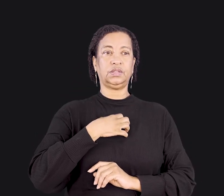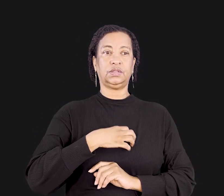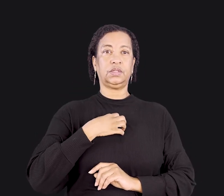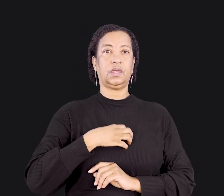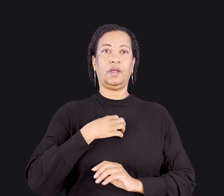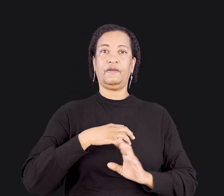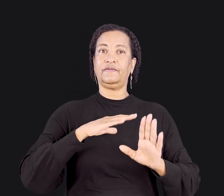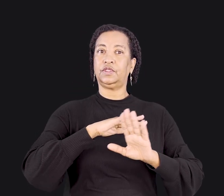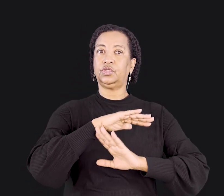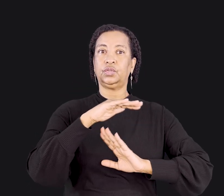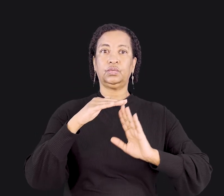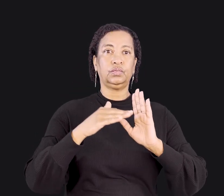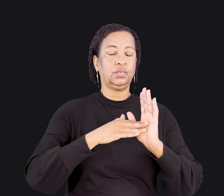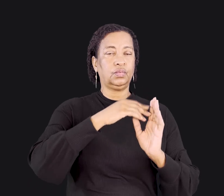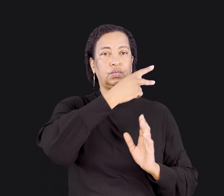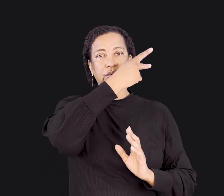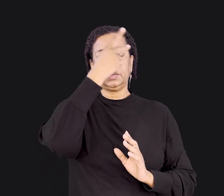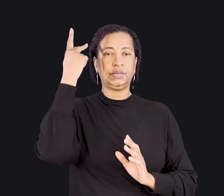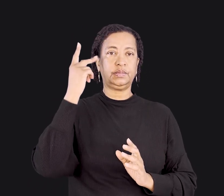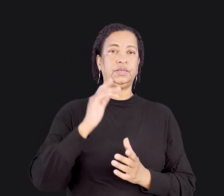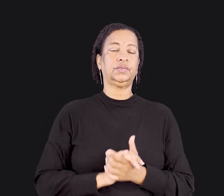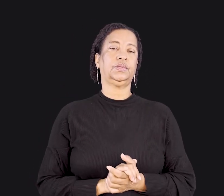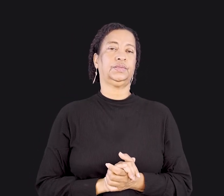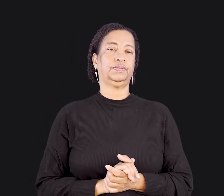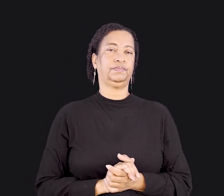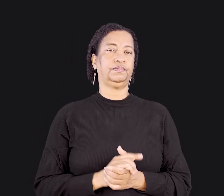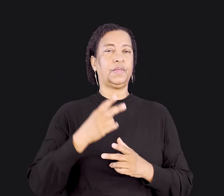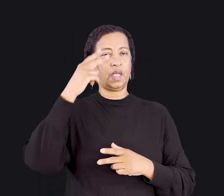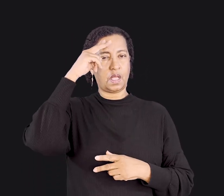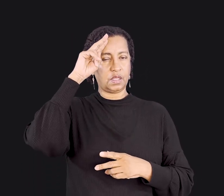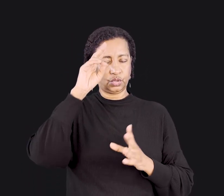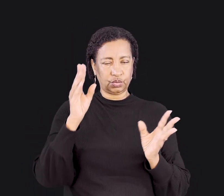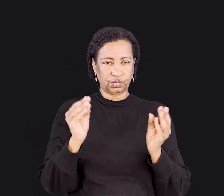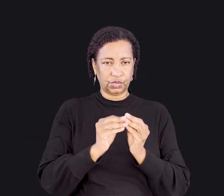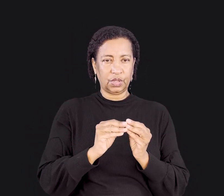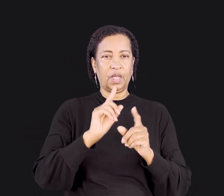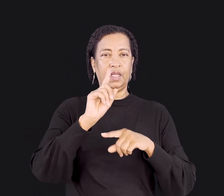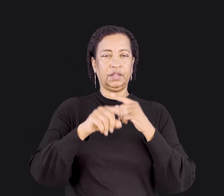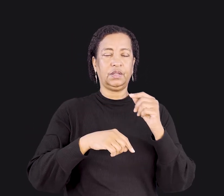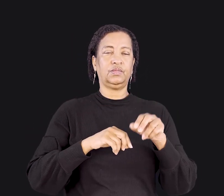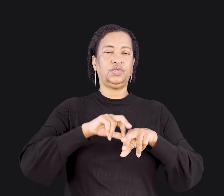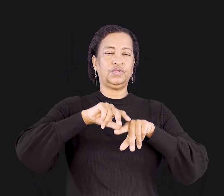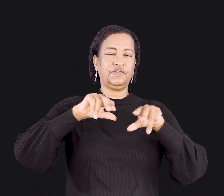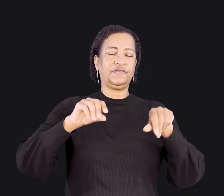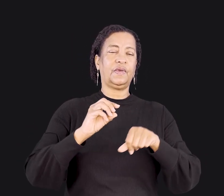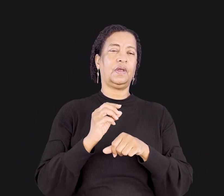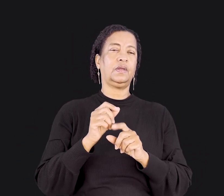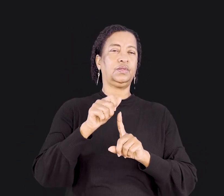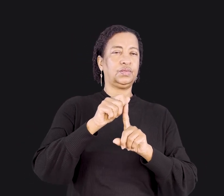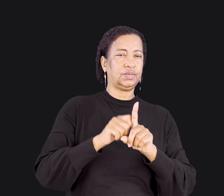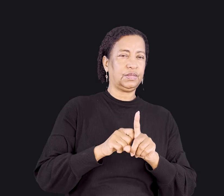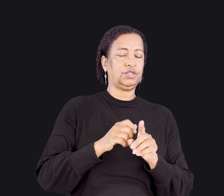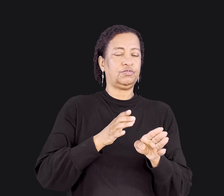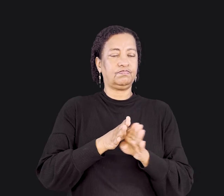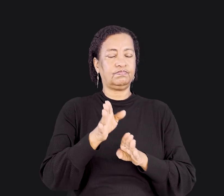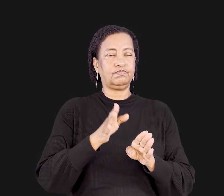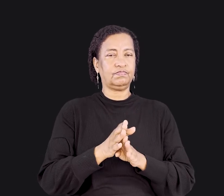de toda aquela gente. Encurtando a história, depois de vários meses de aconselhamento e com a ajuda do meu amigo